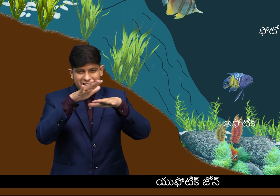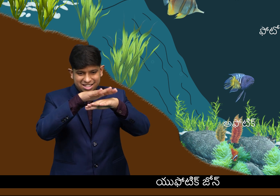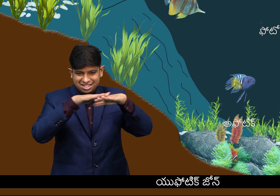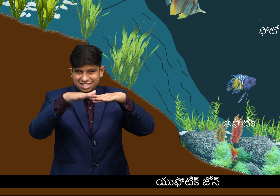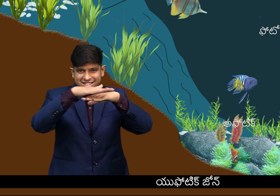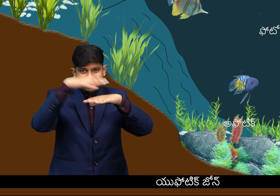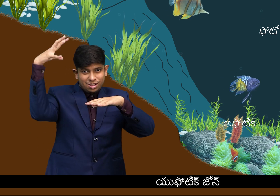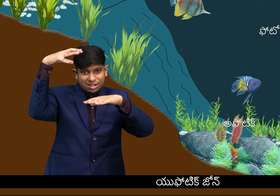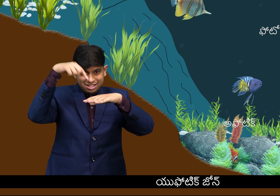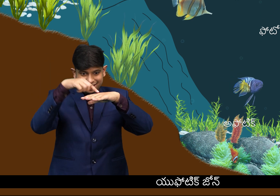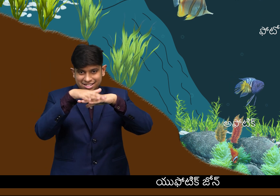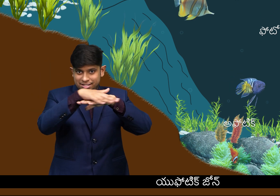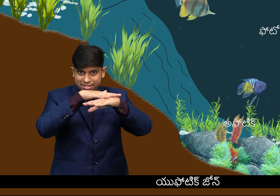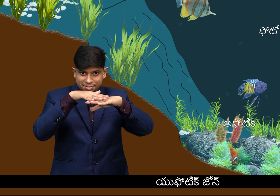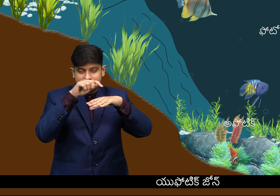యూఫోటిక్ జోన్.